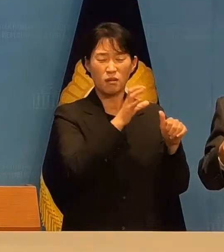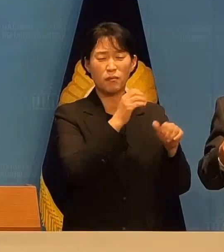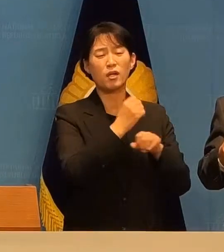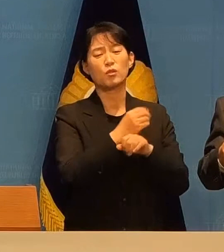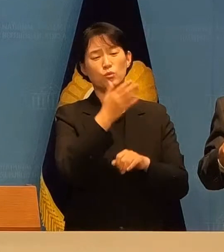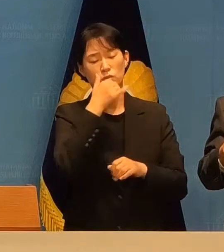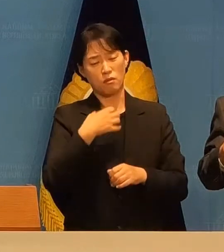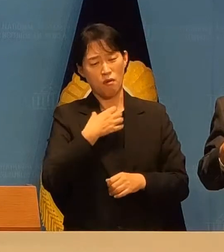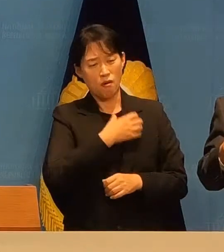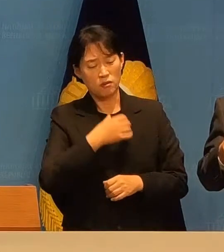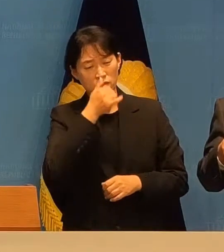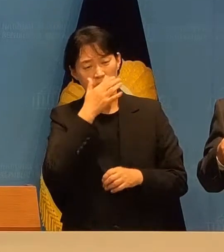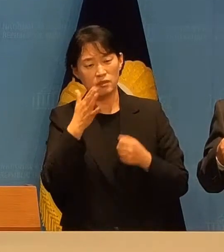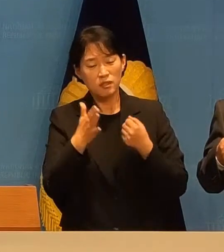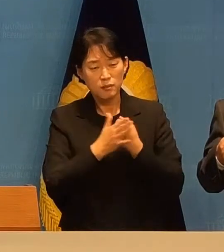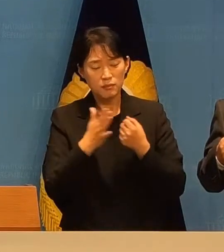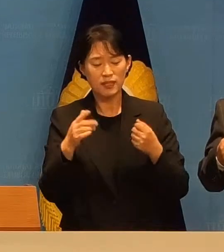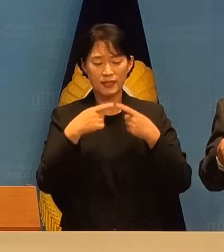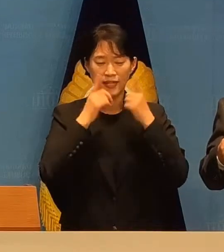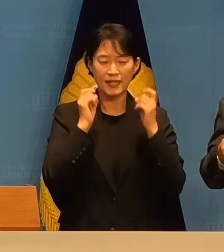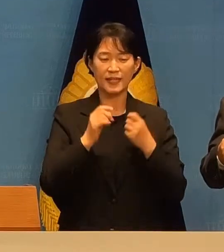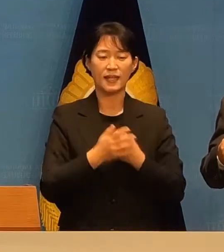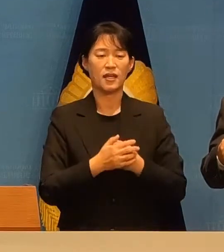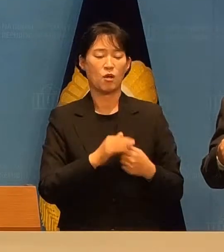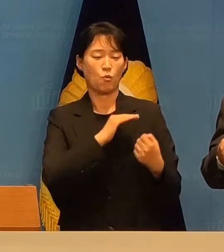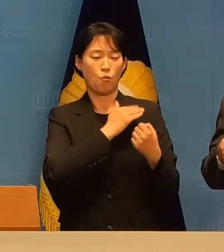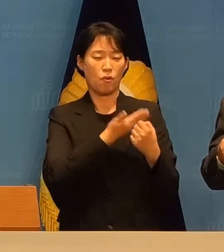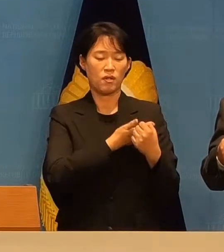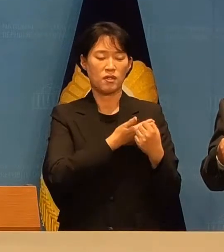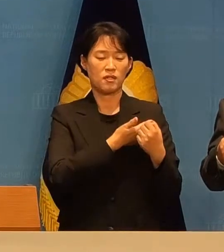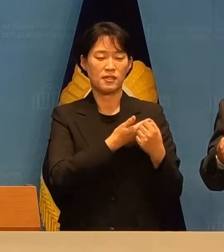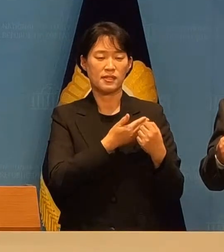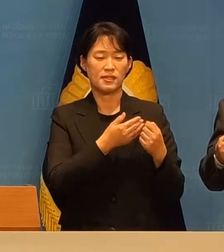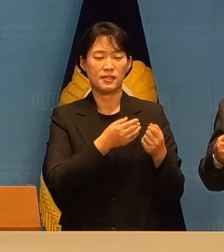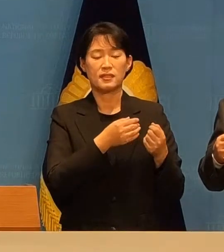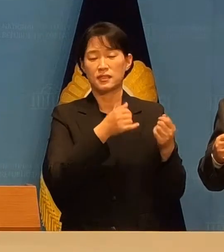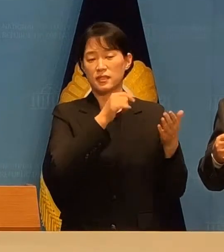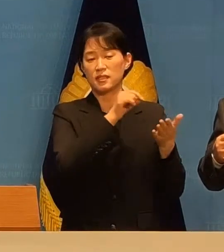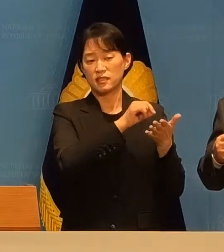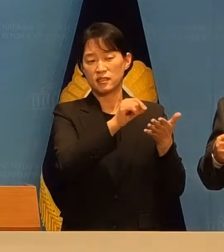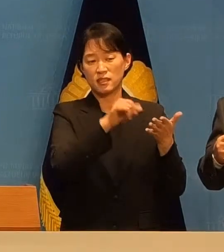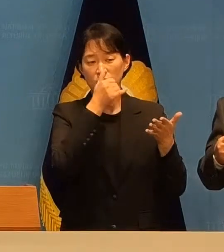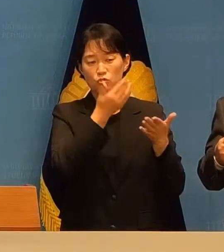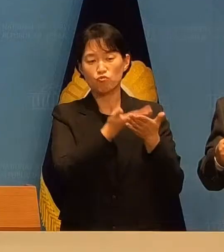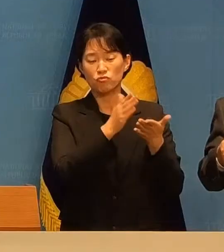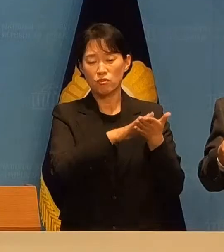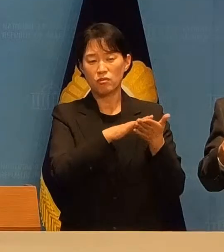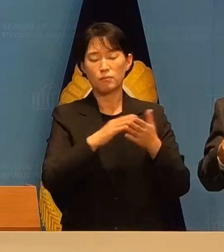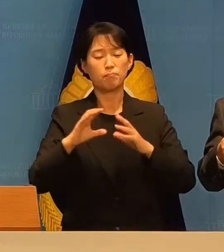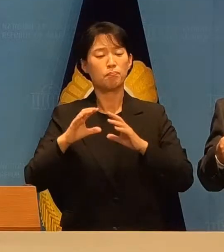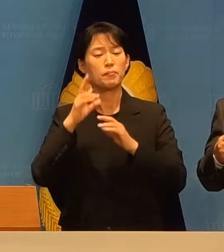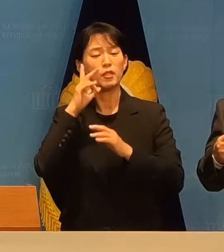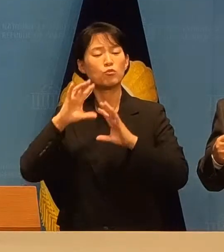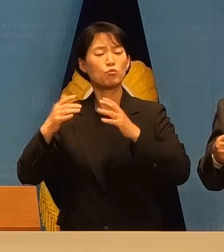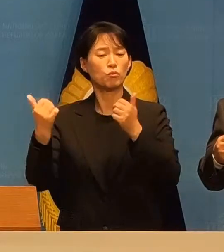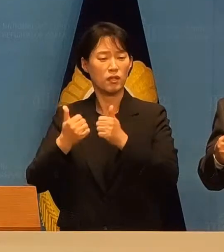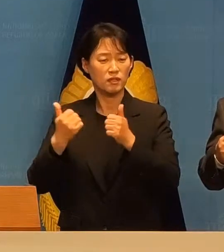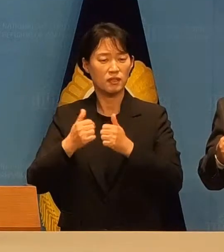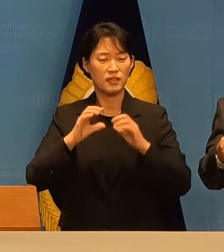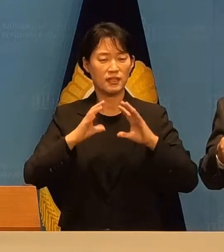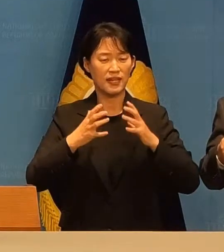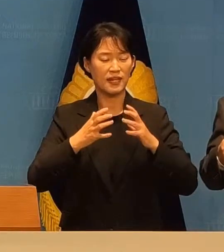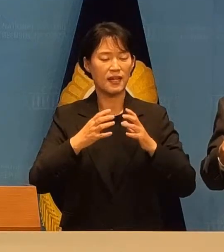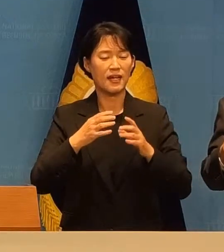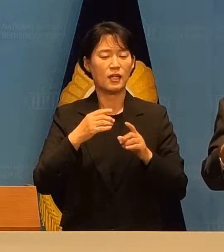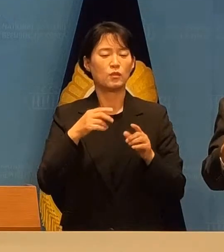있다고 우려하여서 개인의 권리를 명문화한 수정조항은 미국 국회는 국교를 세우지